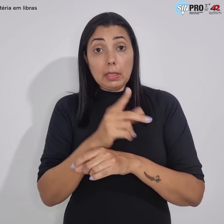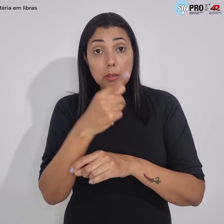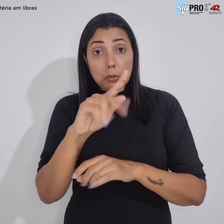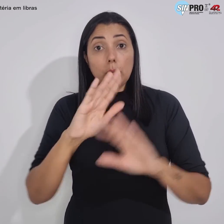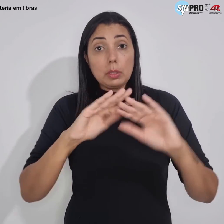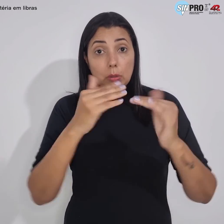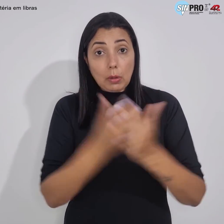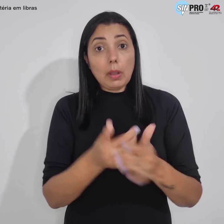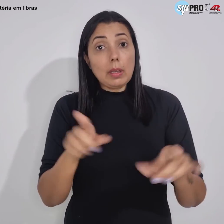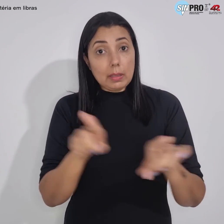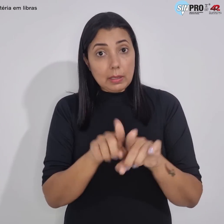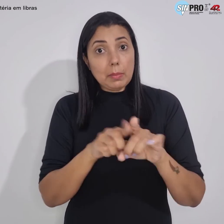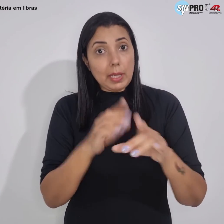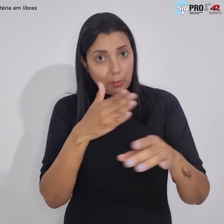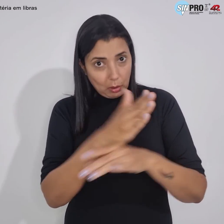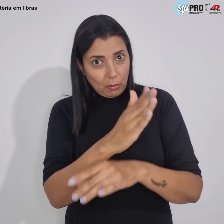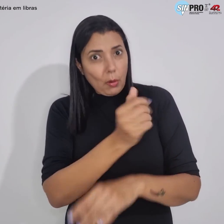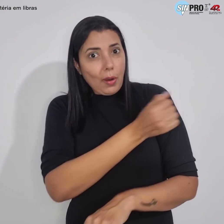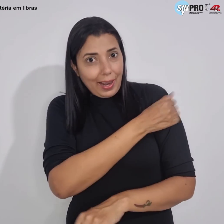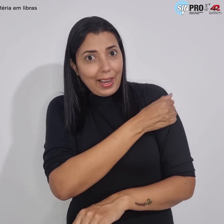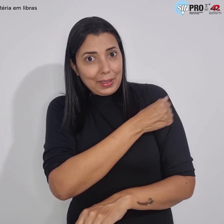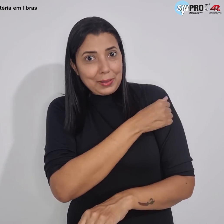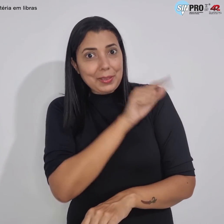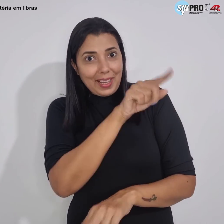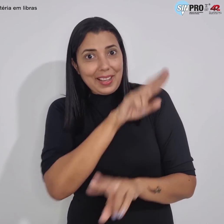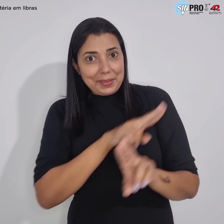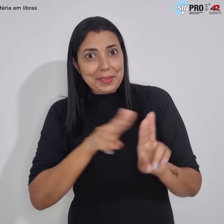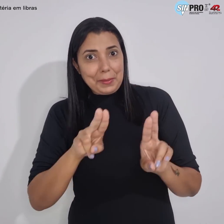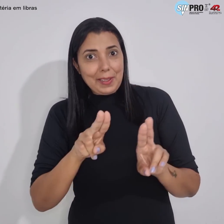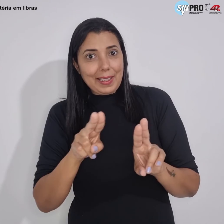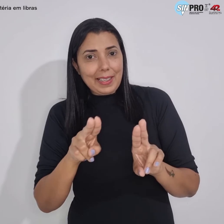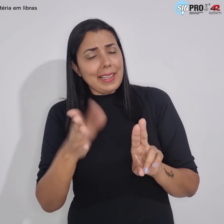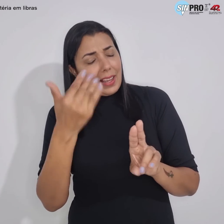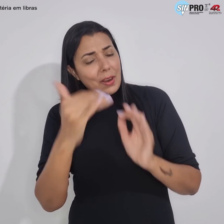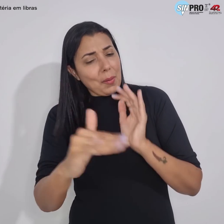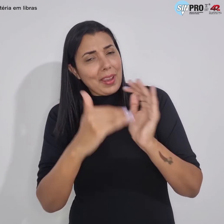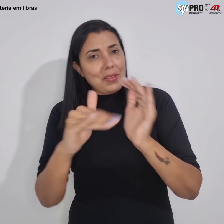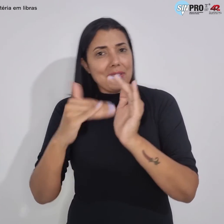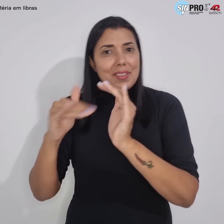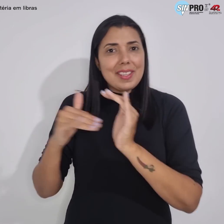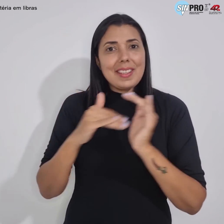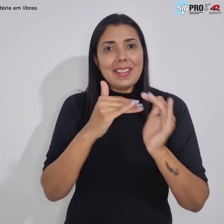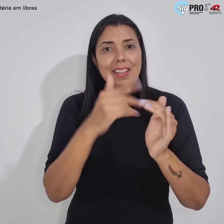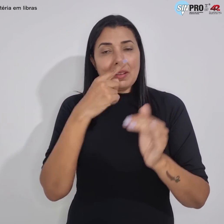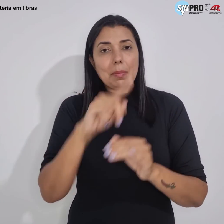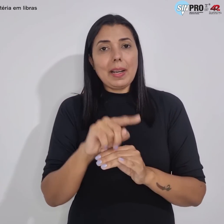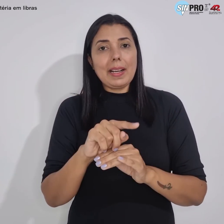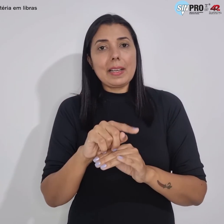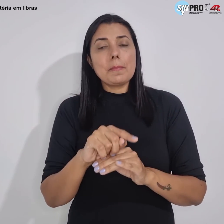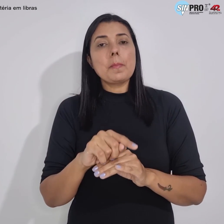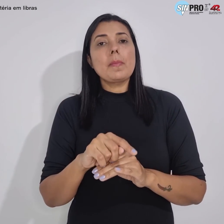escola também aprovou estudantes na UNB. E envie um e-mail para imprensa